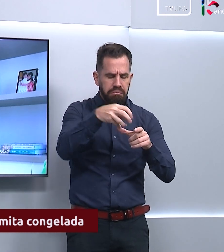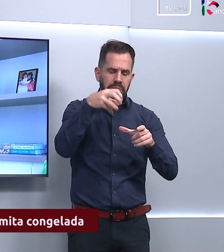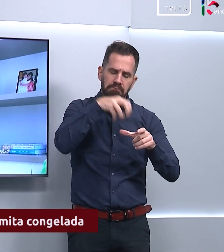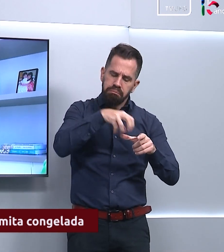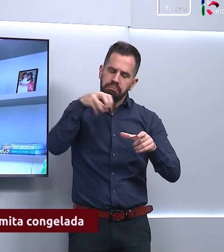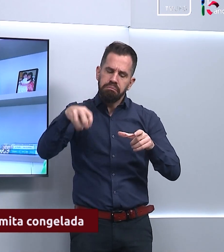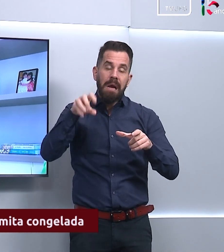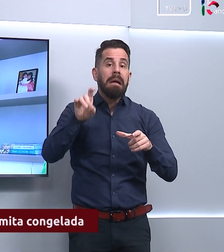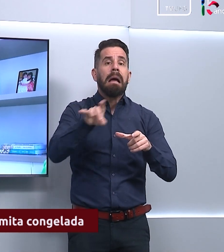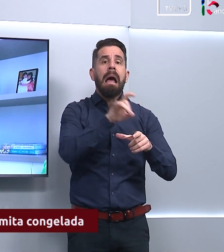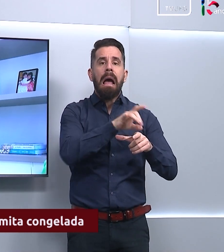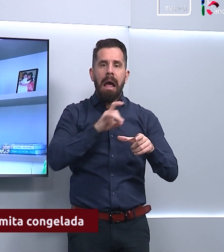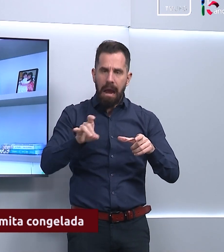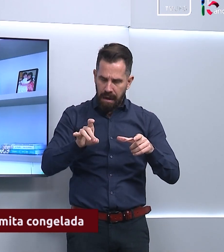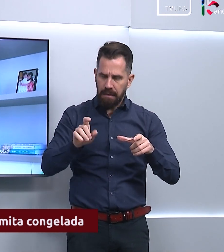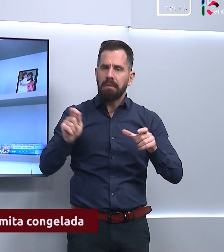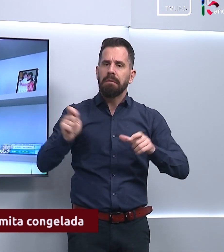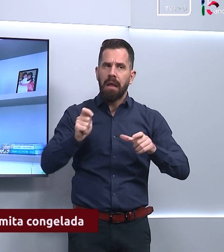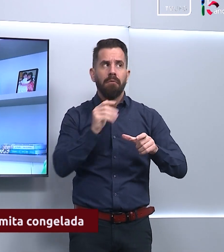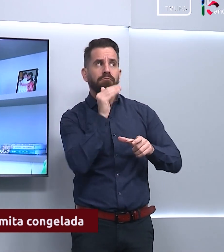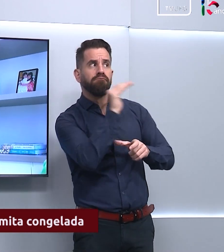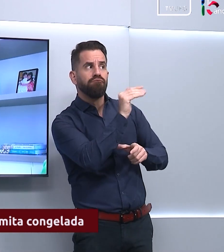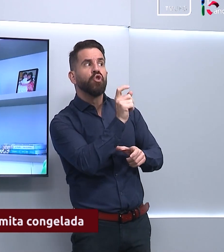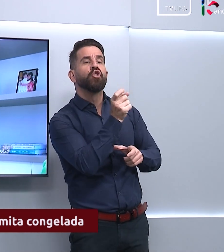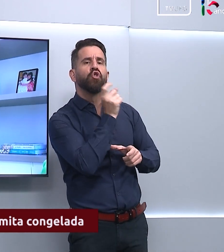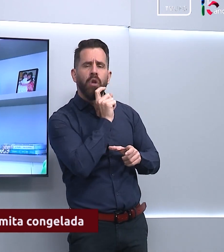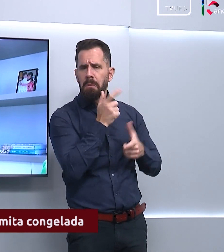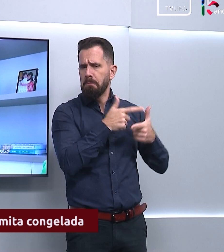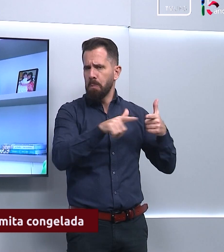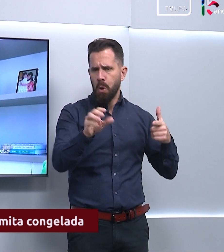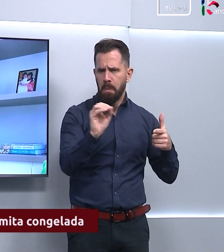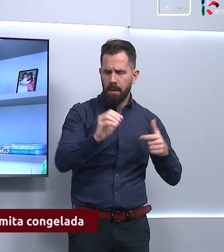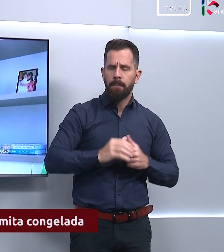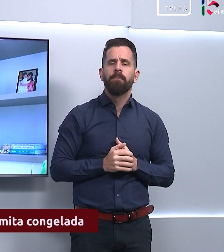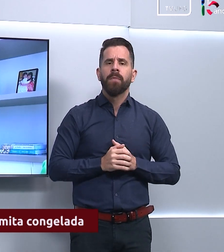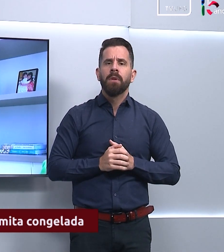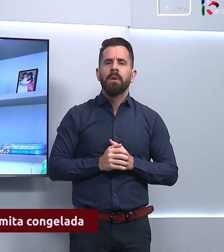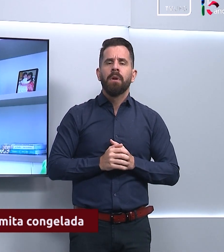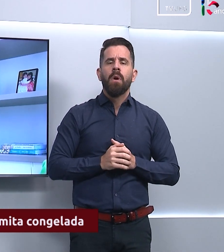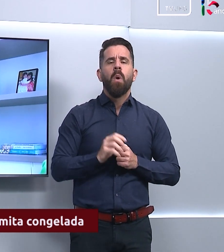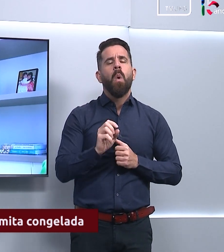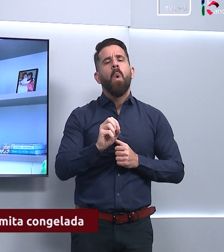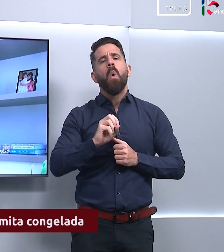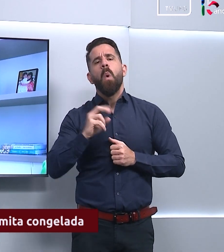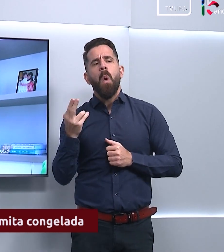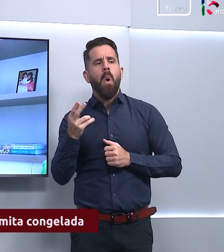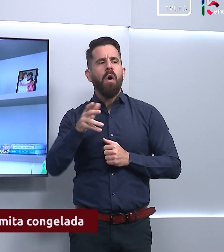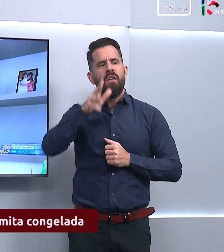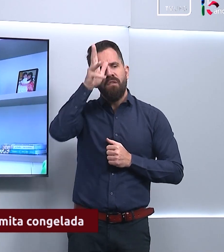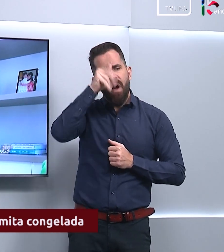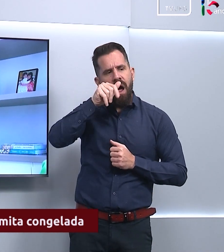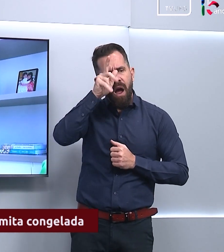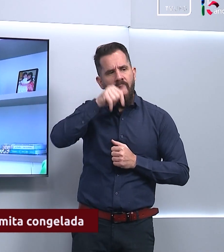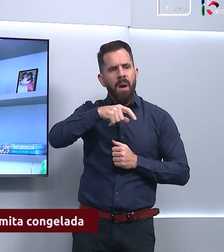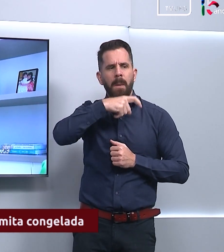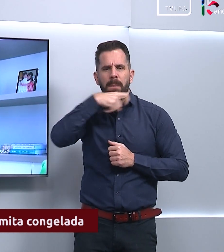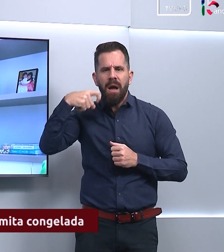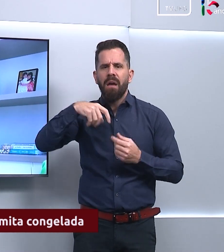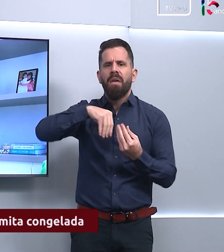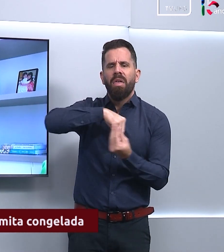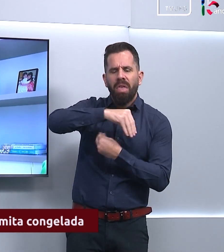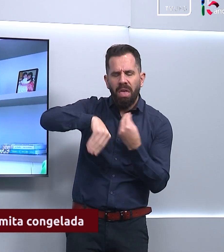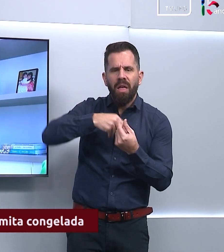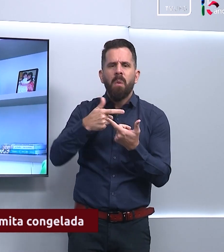problema. Alguns alimentos também, como um fricassê, alguma coisa que vai preparar, uma preparação que